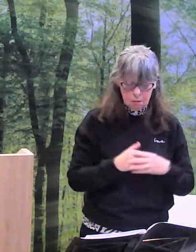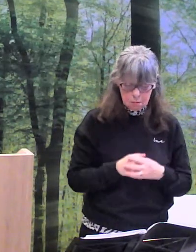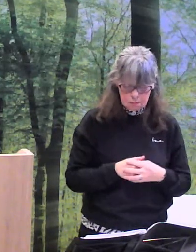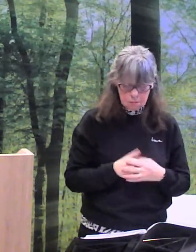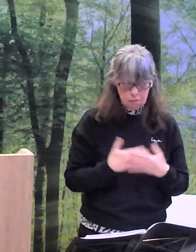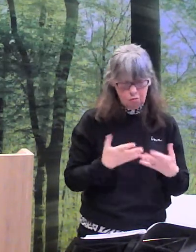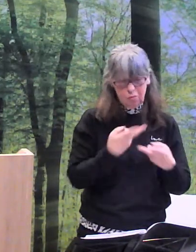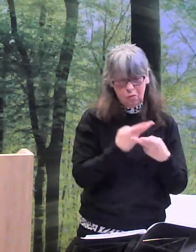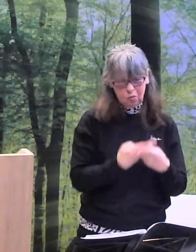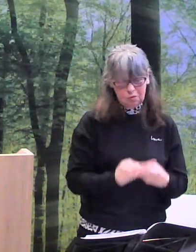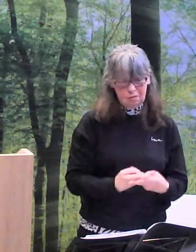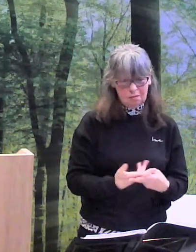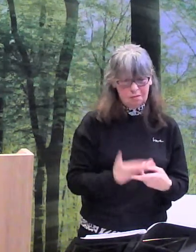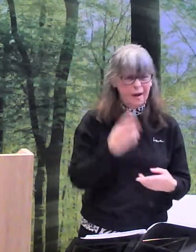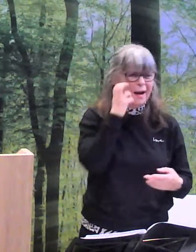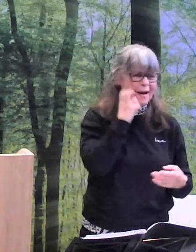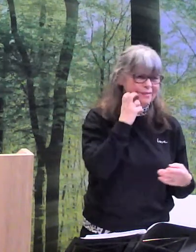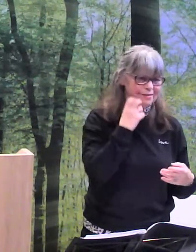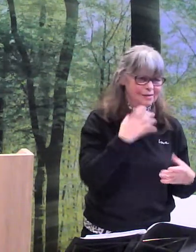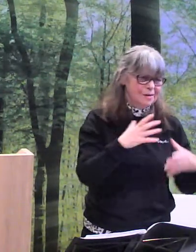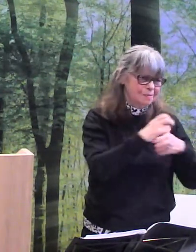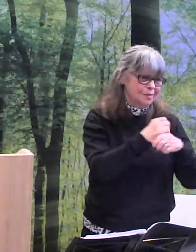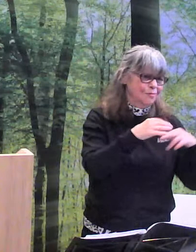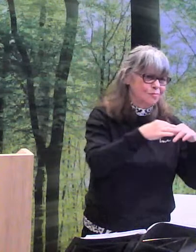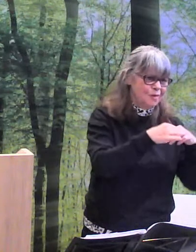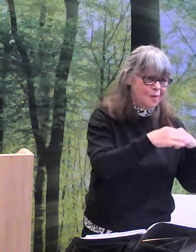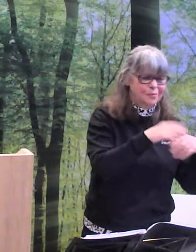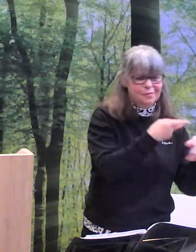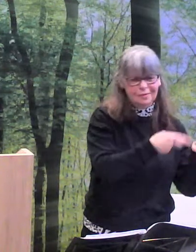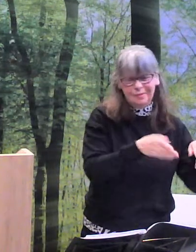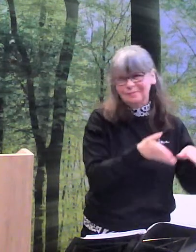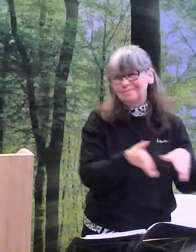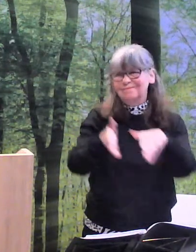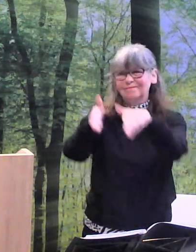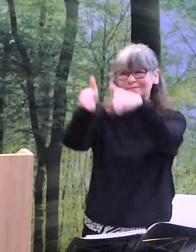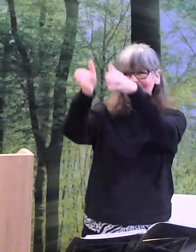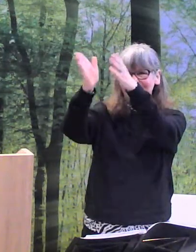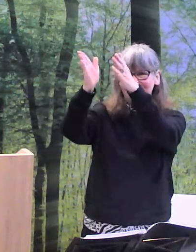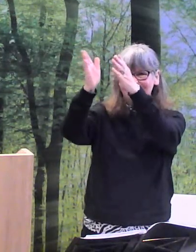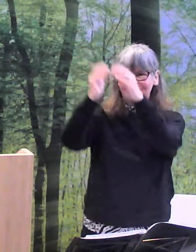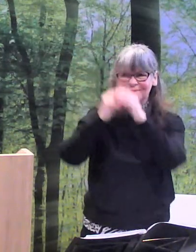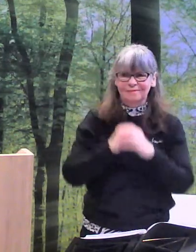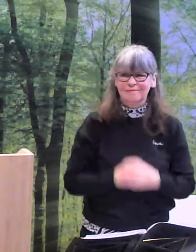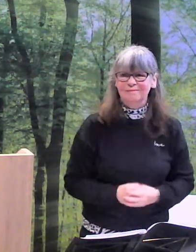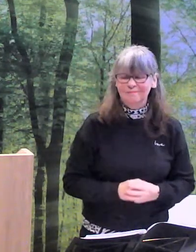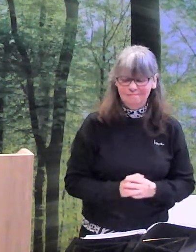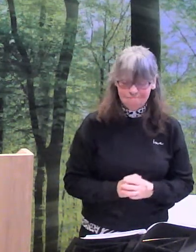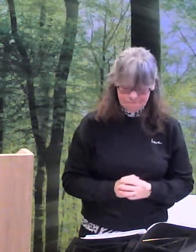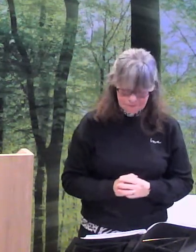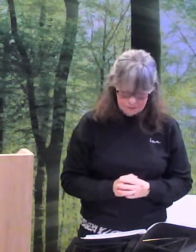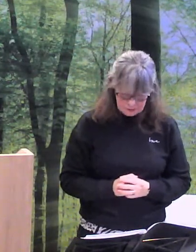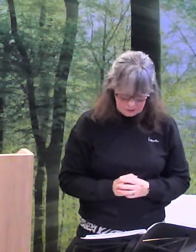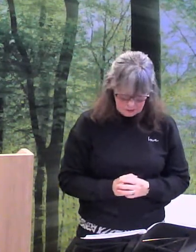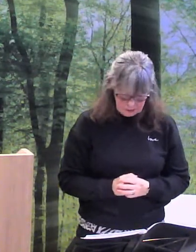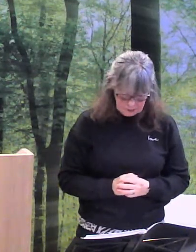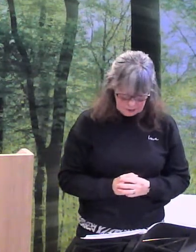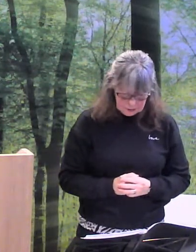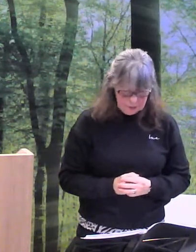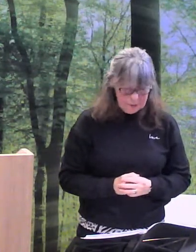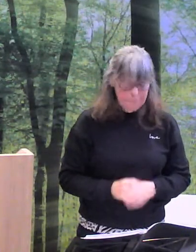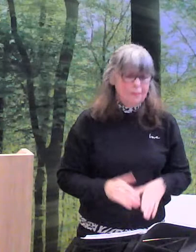gegaan. Nu rust hij. Samen met zijn vrouw. En nu samen aan de overkant.